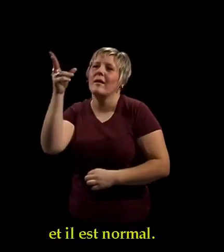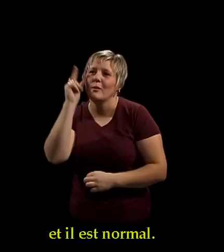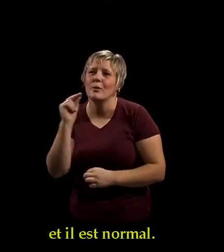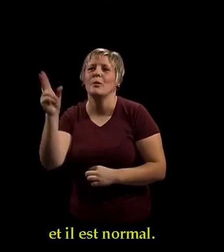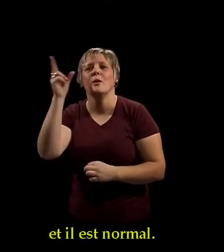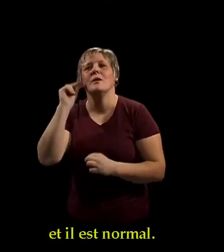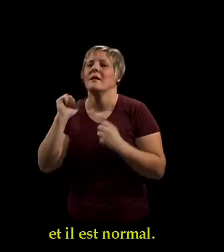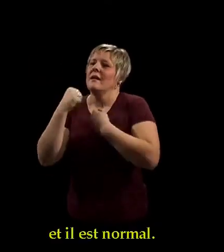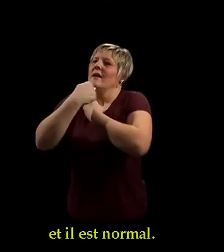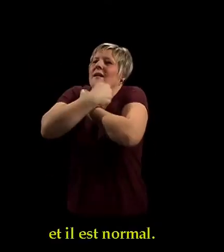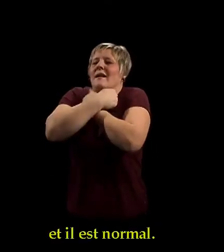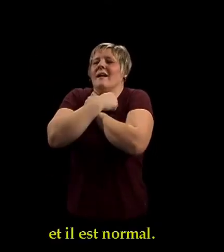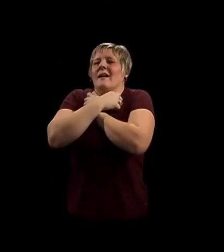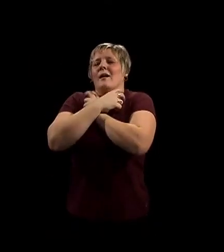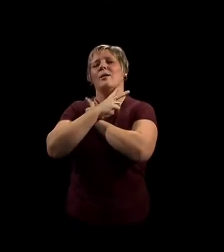vêtements et il est normal.